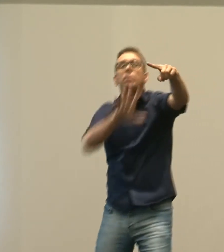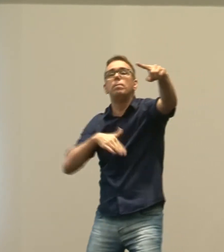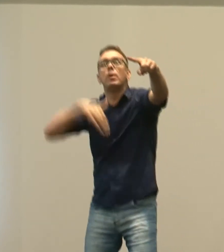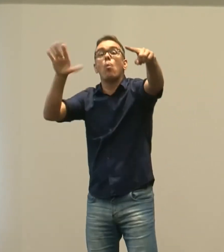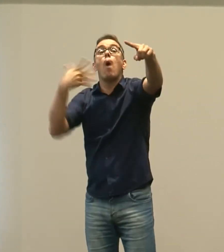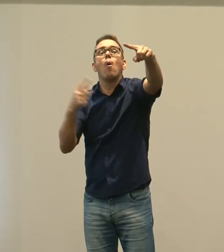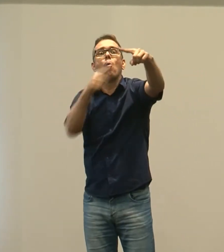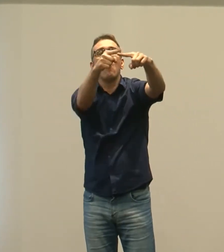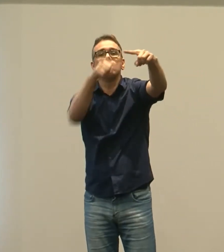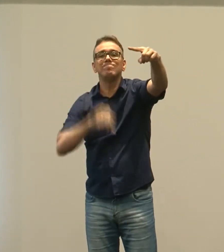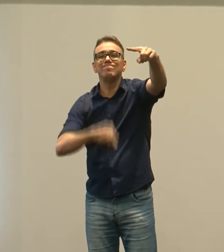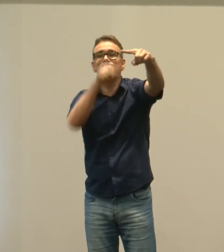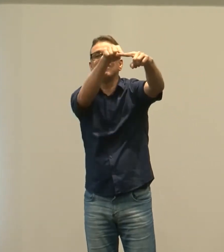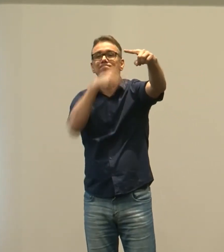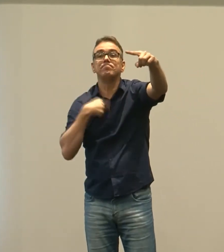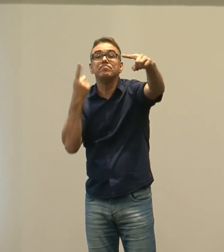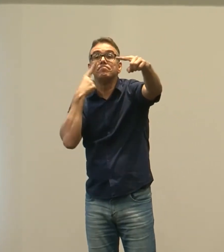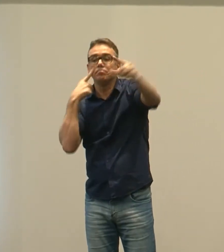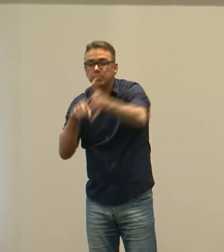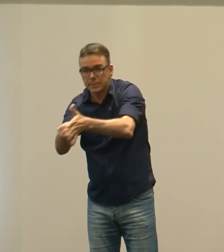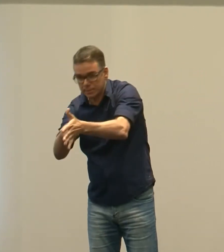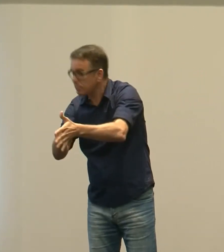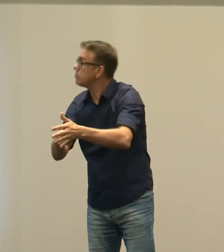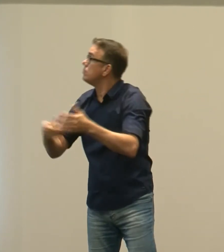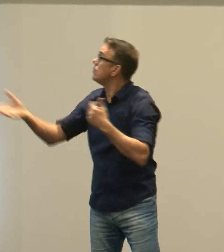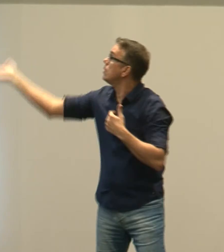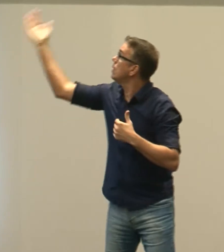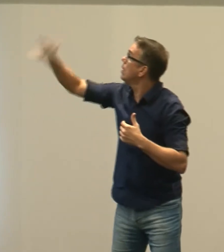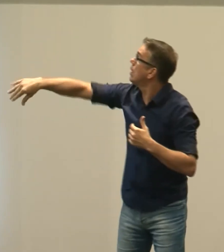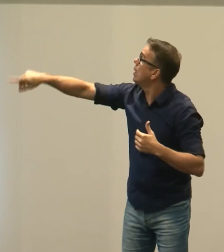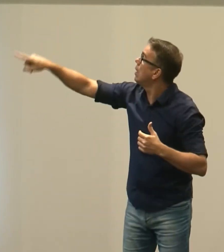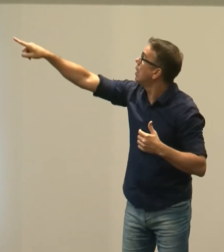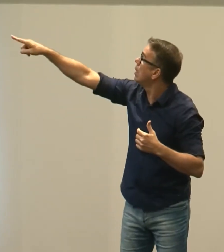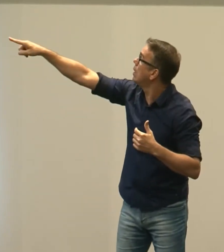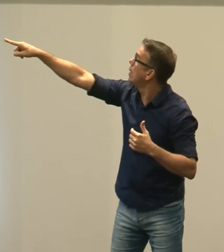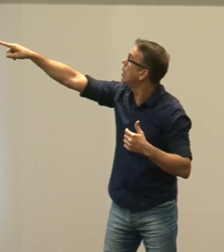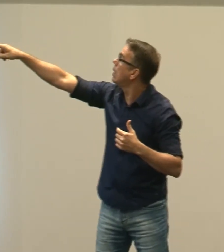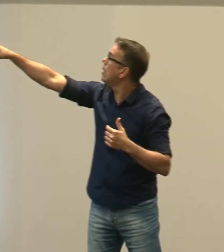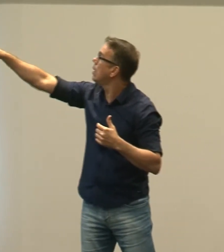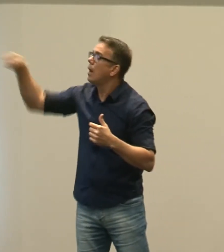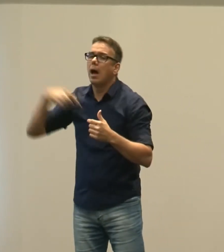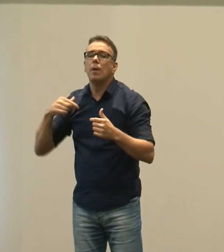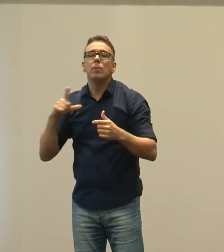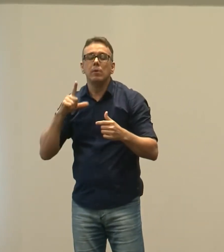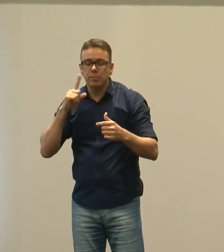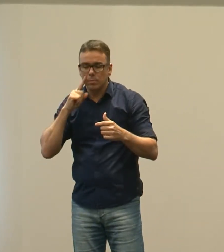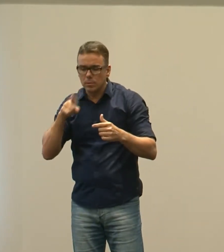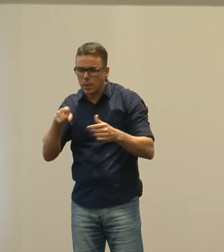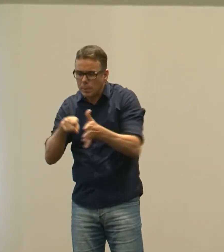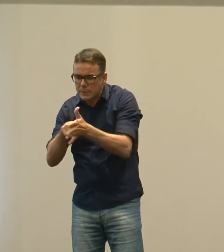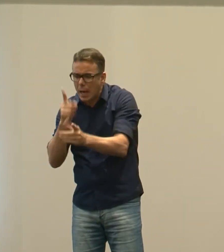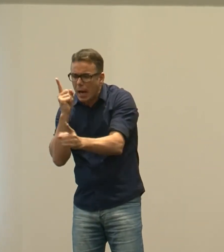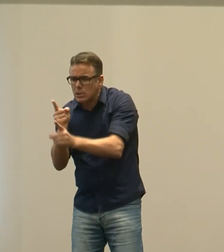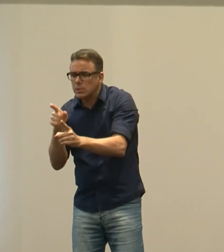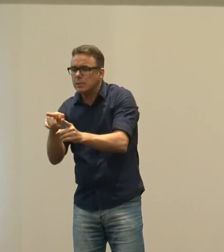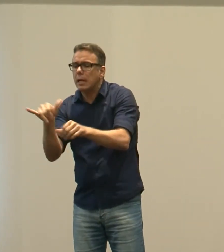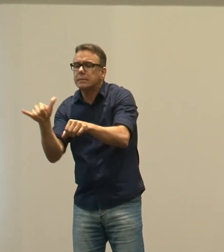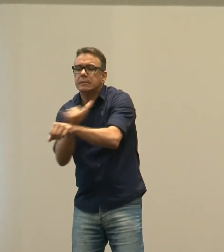pesquisar a utilização dos hiperônimos e dos hipônimos pelas pessoas surdas. E também a minha